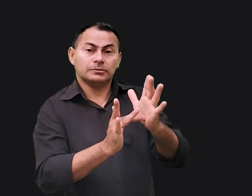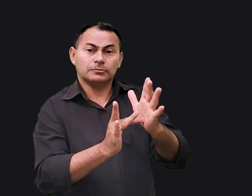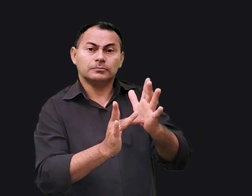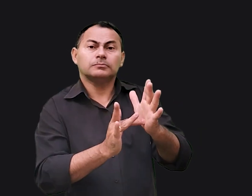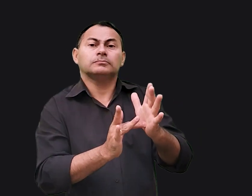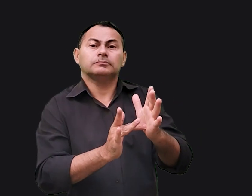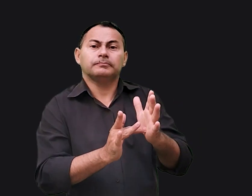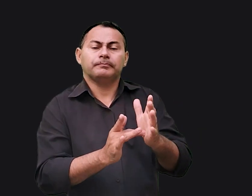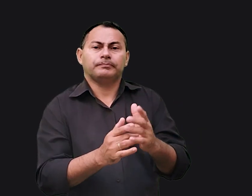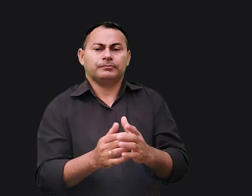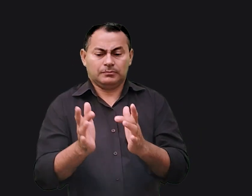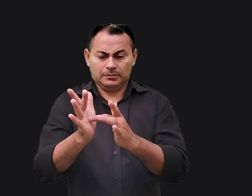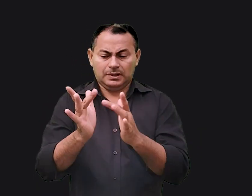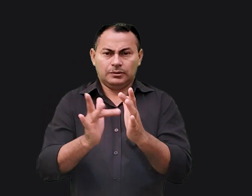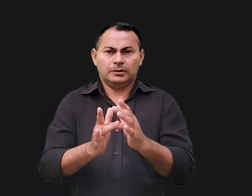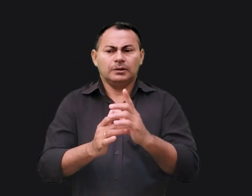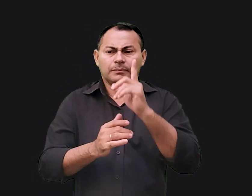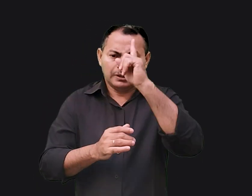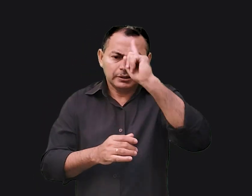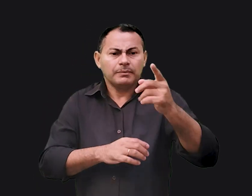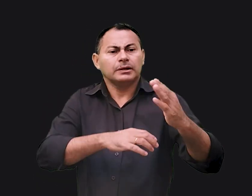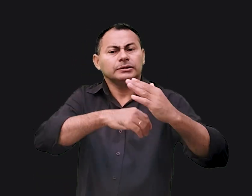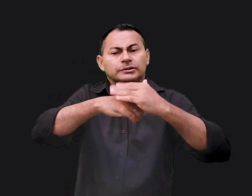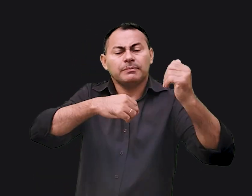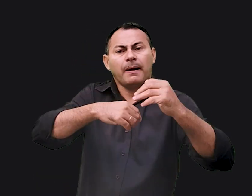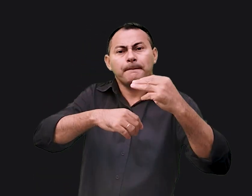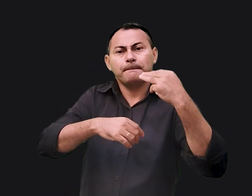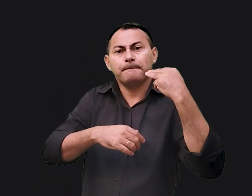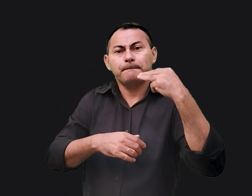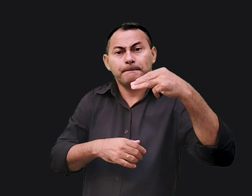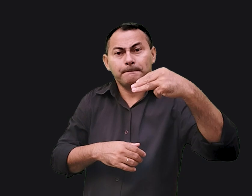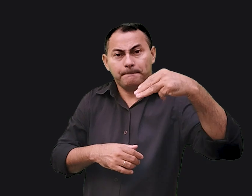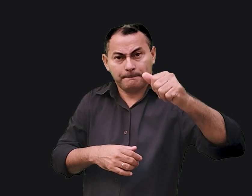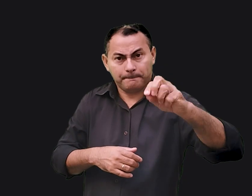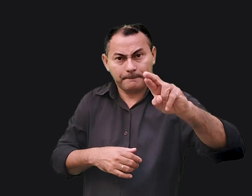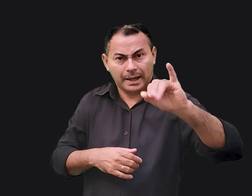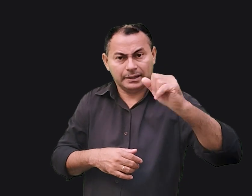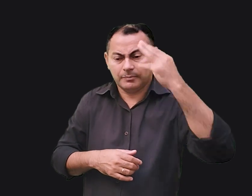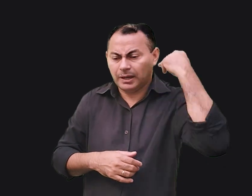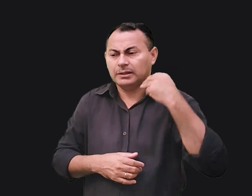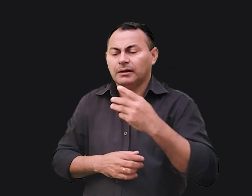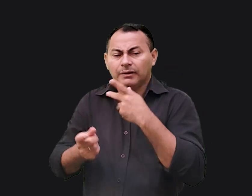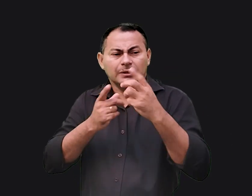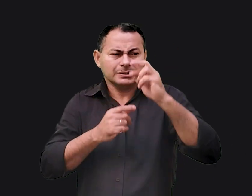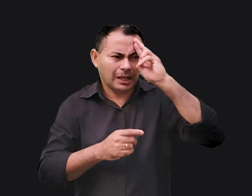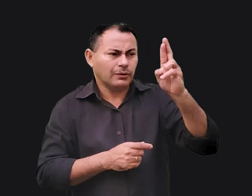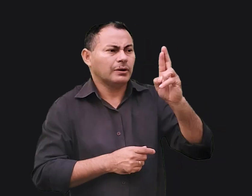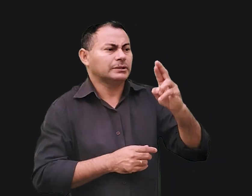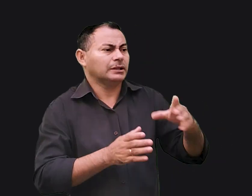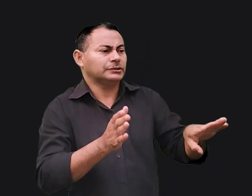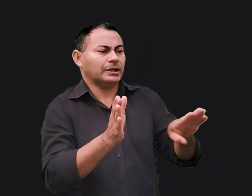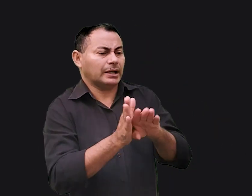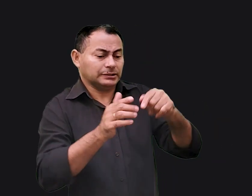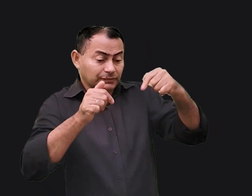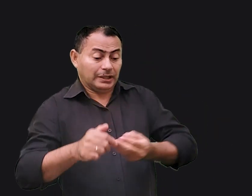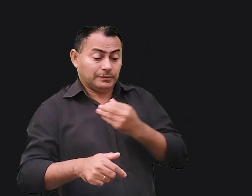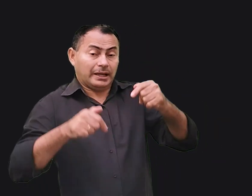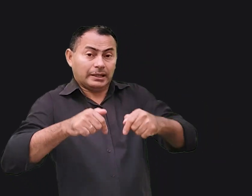Cristo. Jesus mandou chamar Maria e quando ela o encontrou disse, Senhor, se estivesses aqui meu irmão não